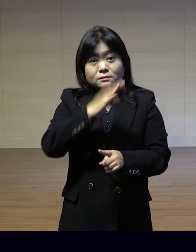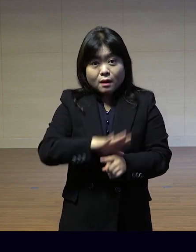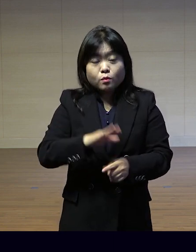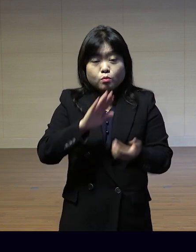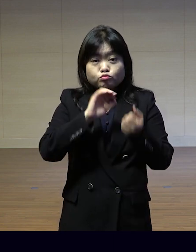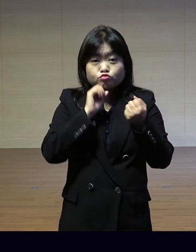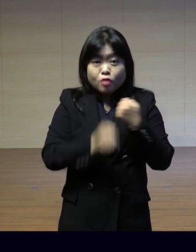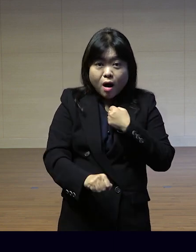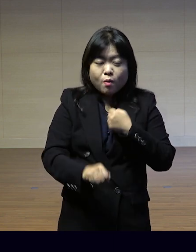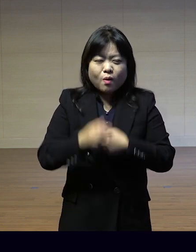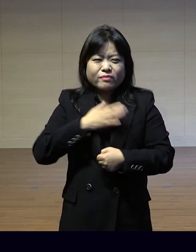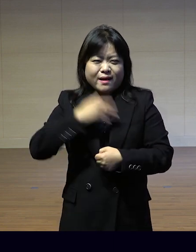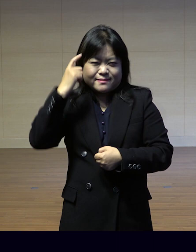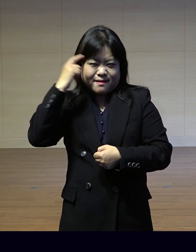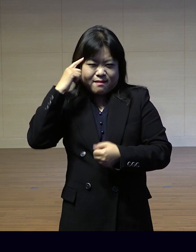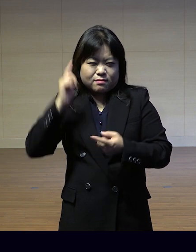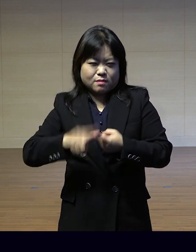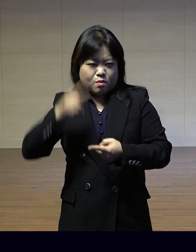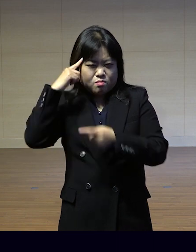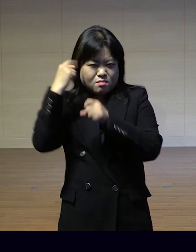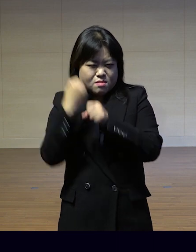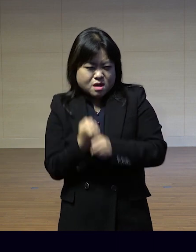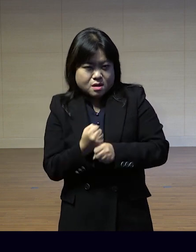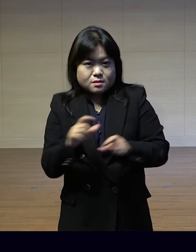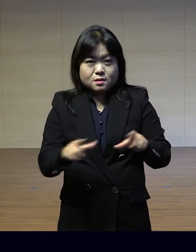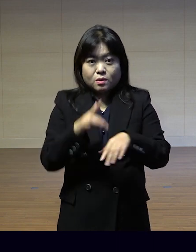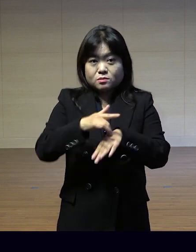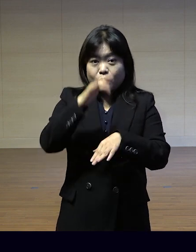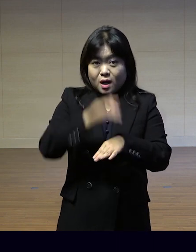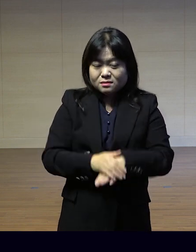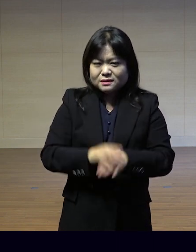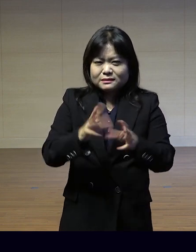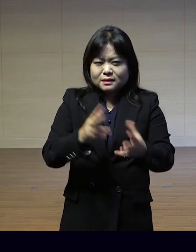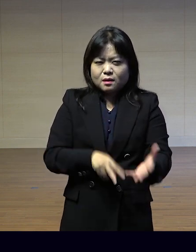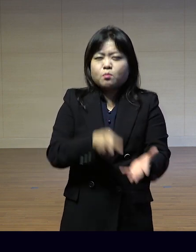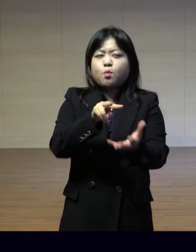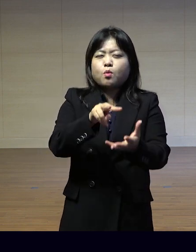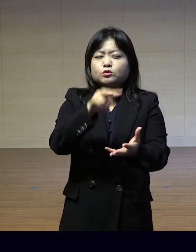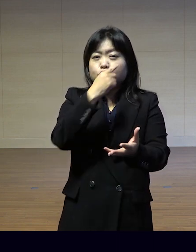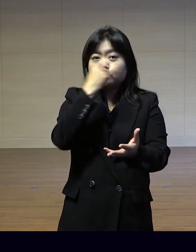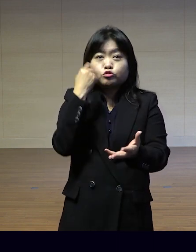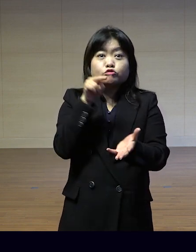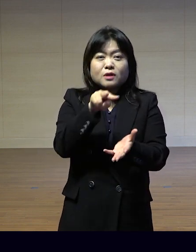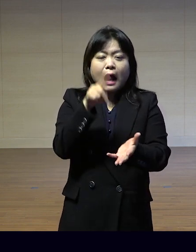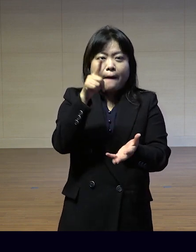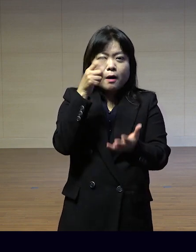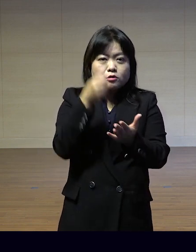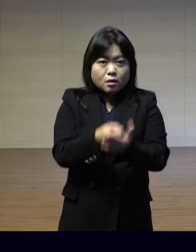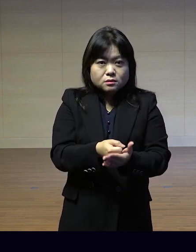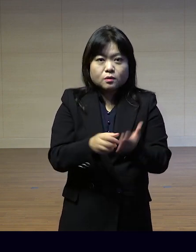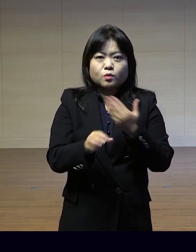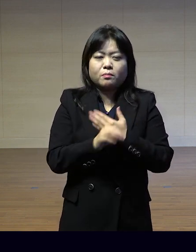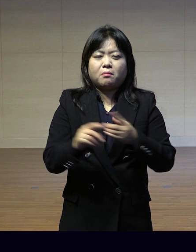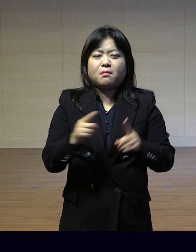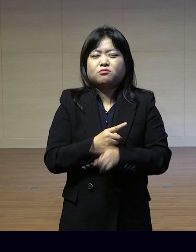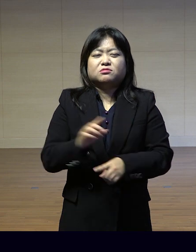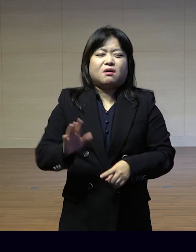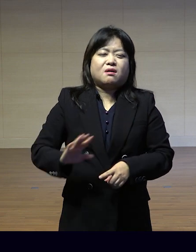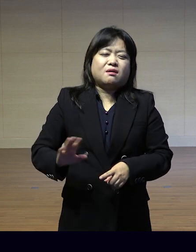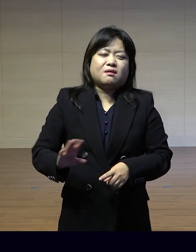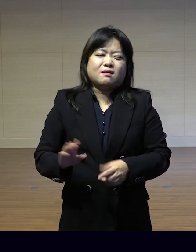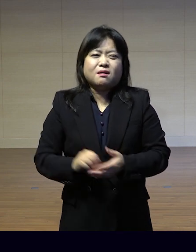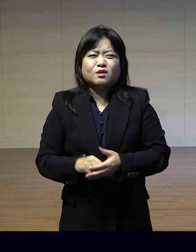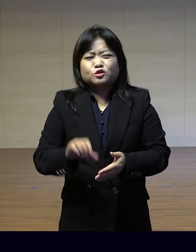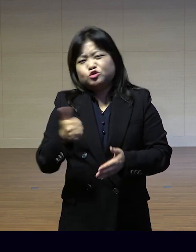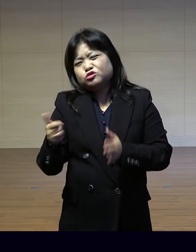불구하고 나의 생각은 혹은 생활 습관은 세상을 보는 눈은 한번 이렇게 결정이 되면 그게 뭐